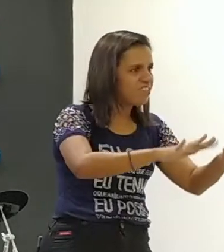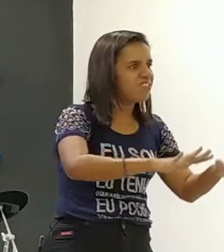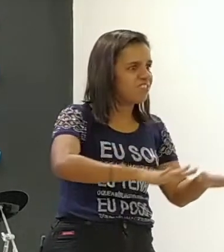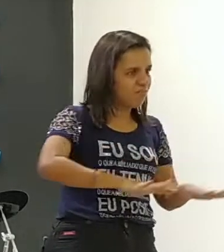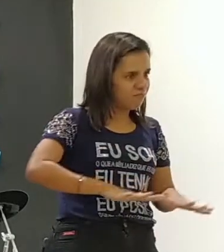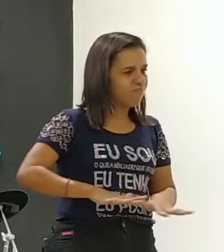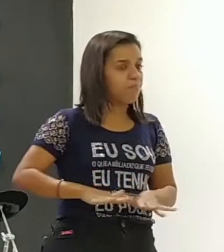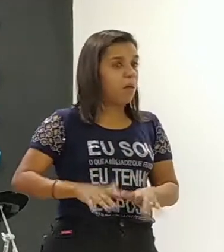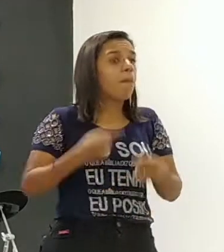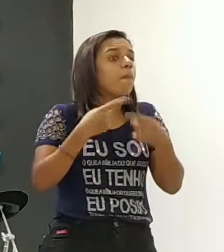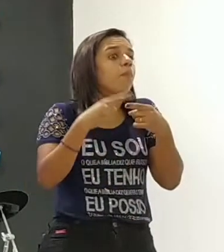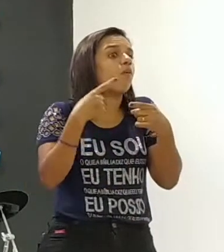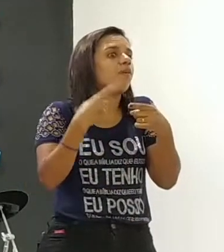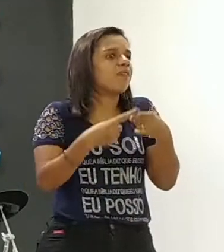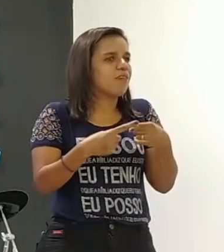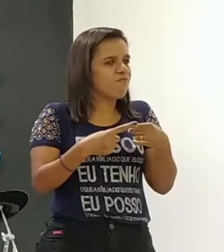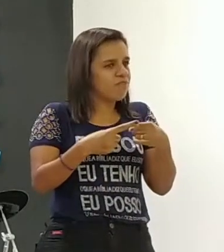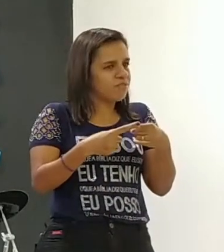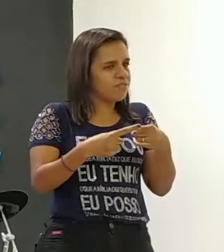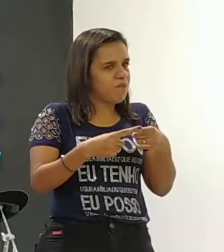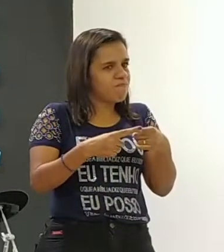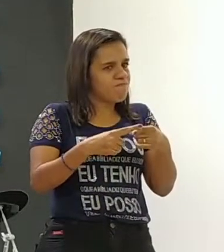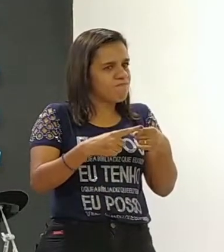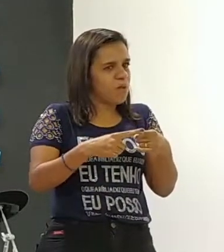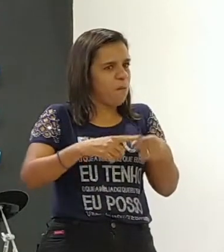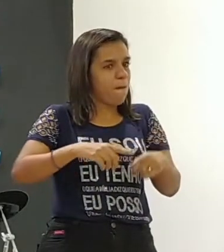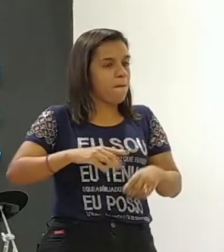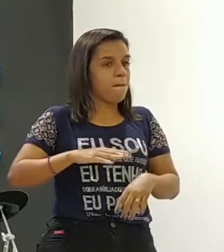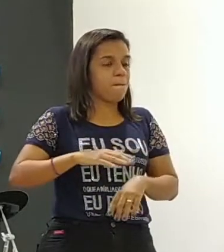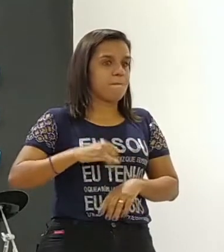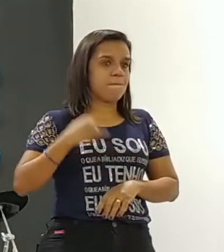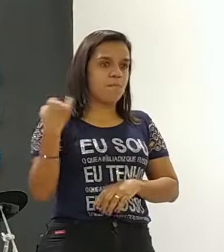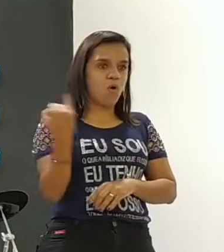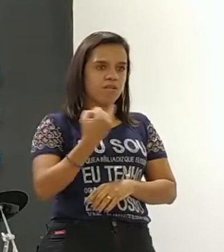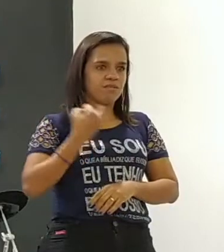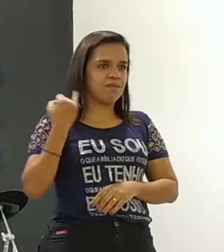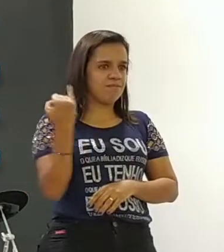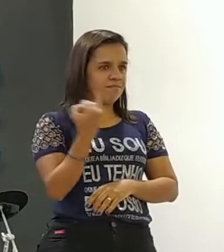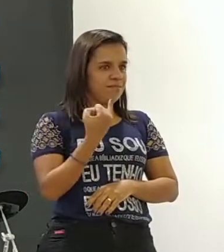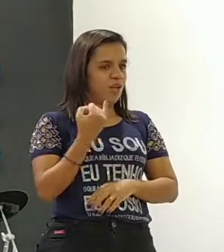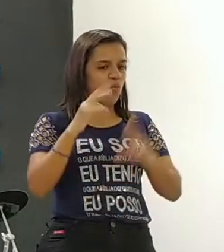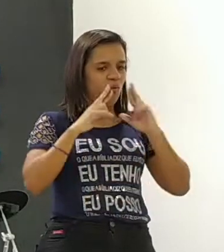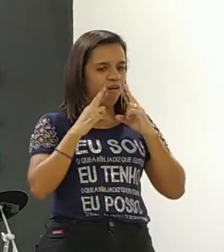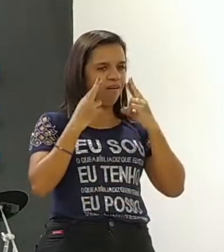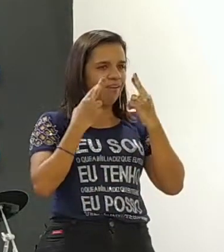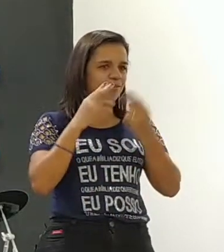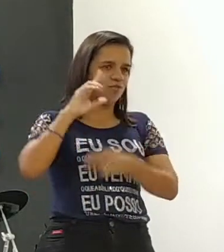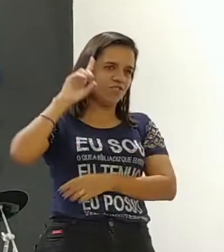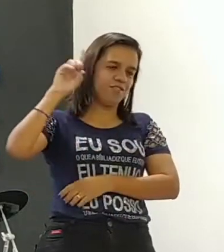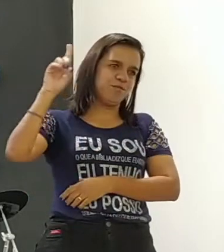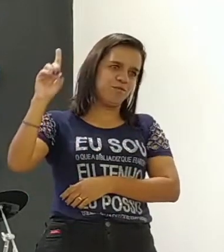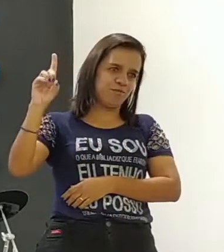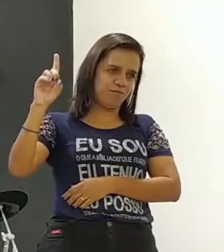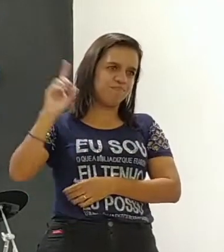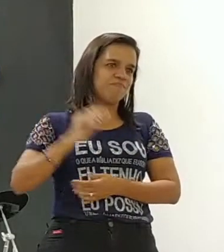por herança. Sabe por quê? Porque você deu prioridade a Deus. Prioridade.